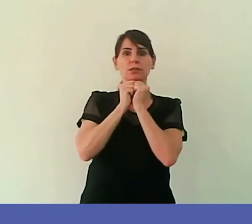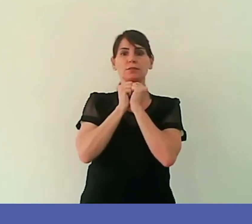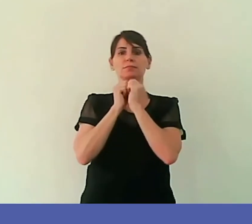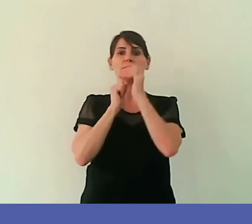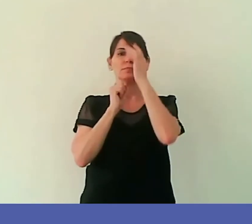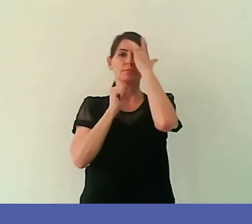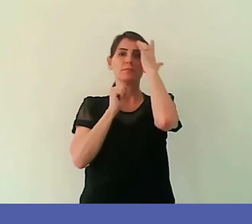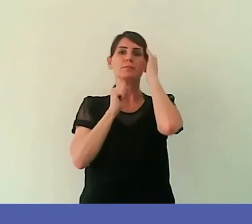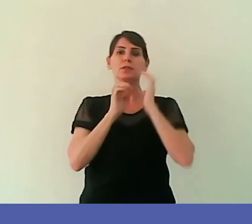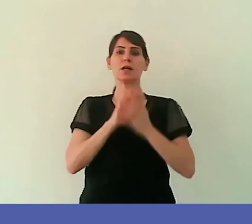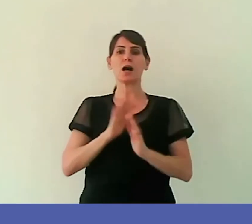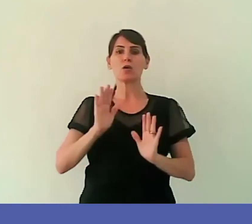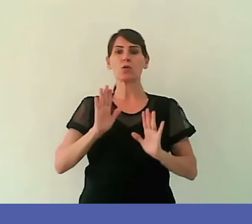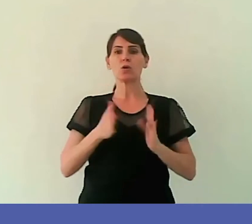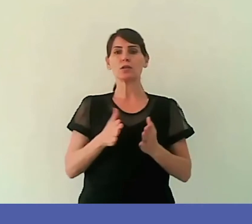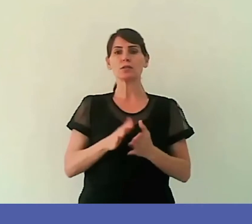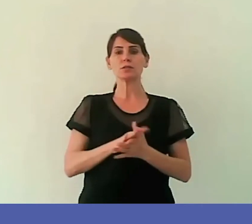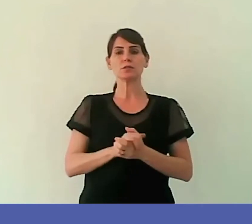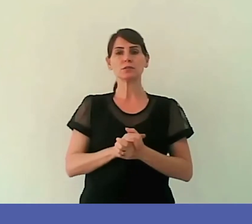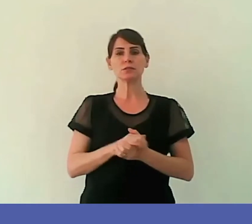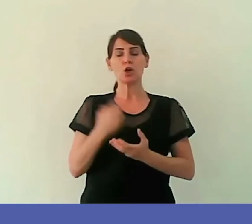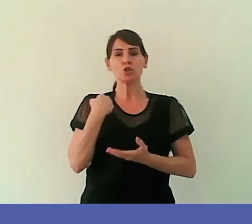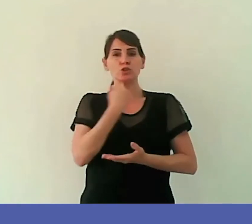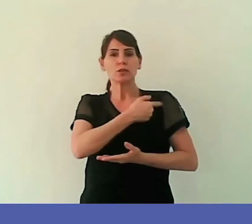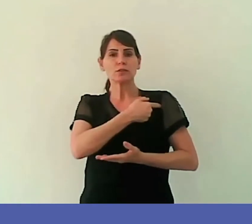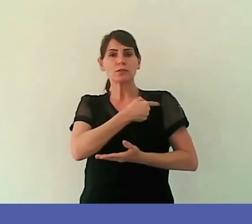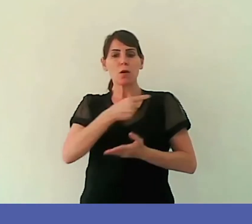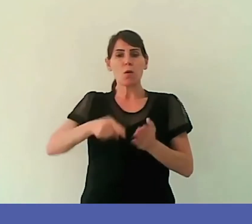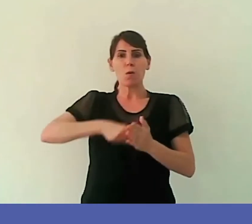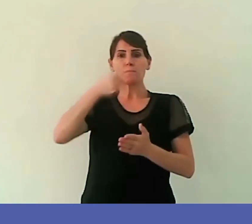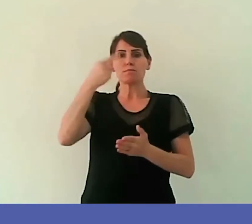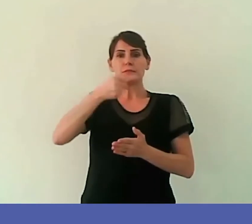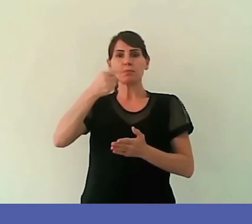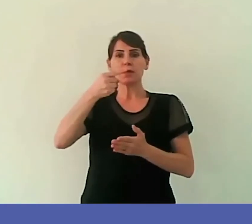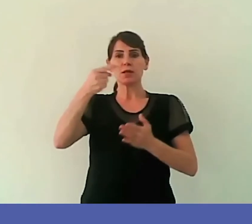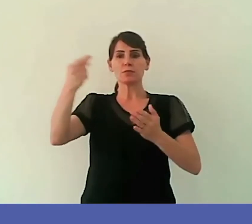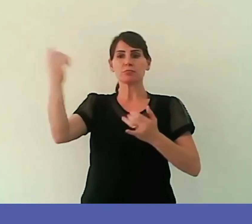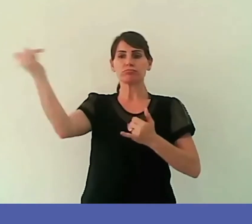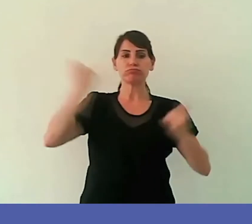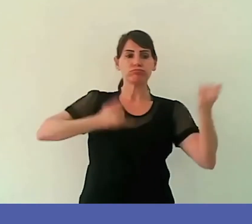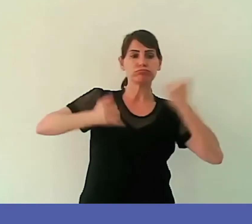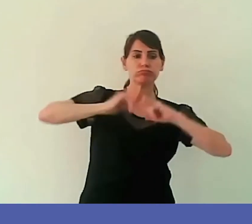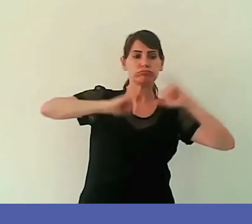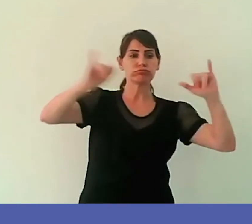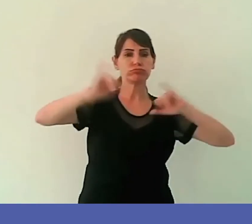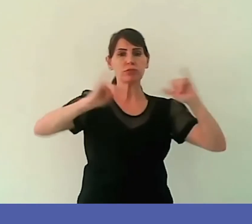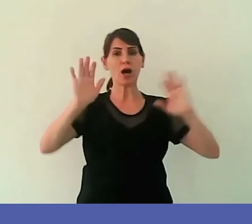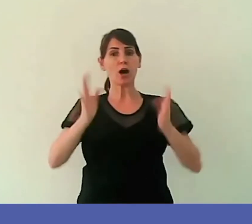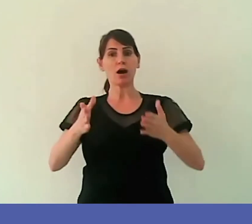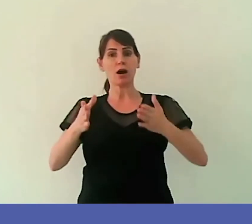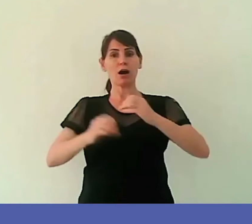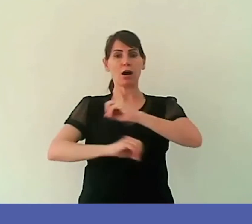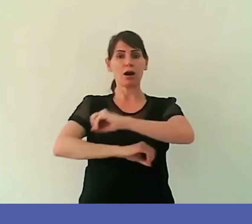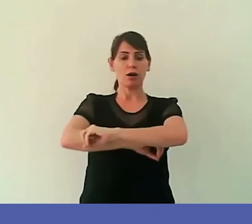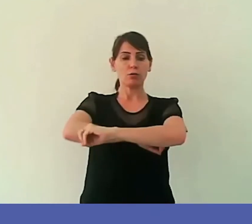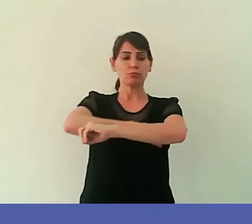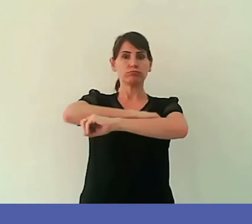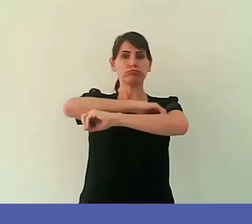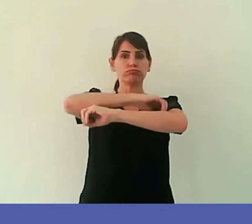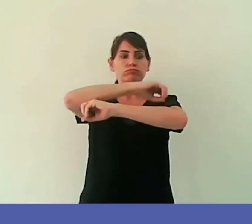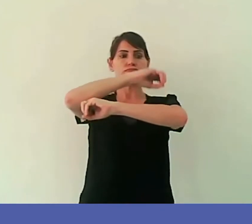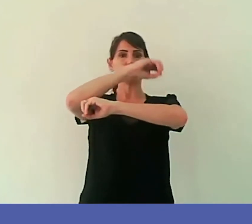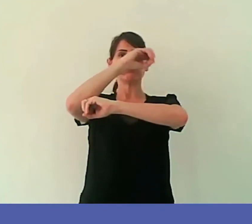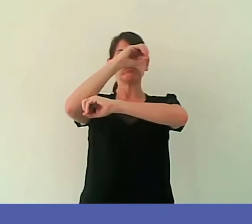E agora nós somos os primeiros a serem avisados que a aurora está chegando. Ninguém